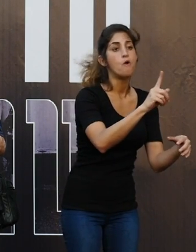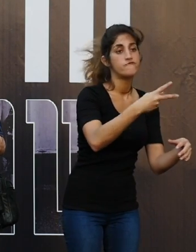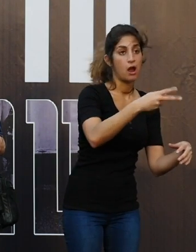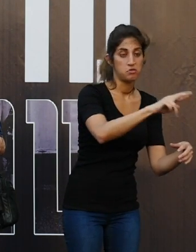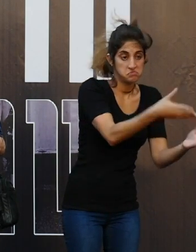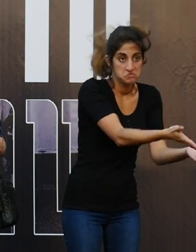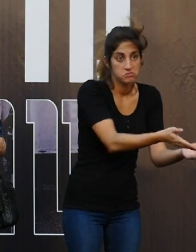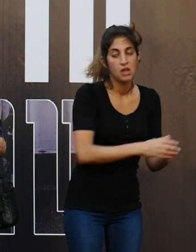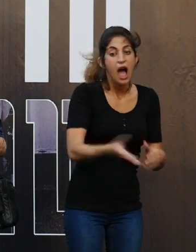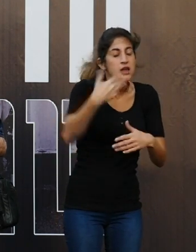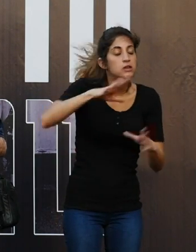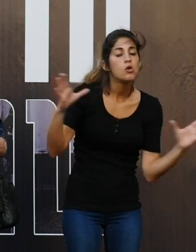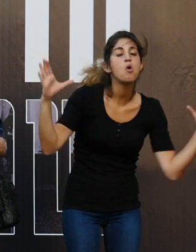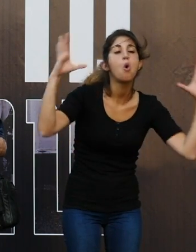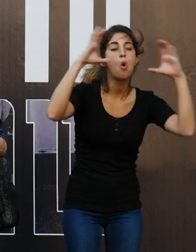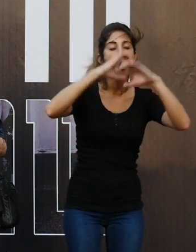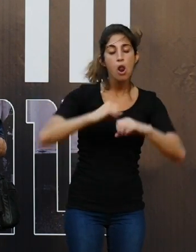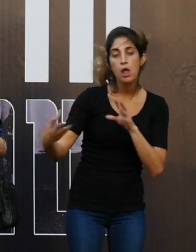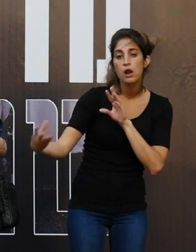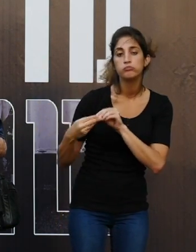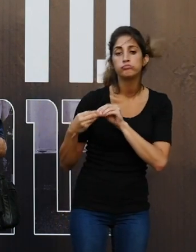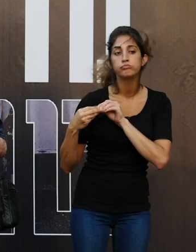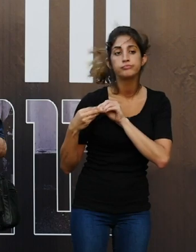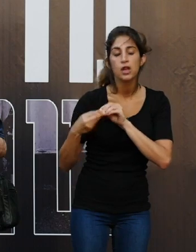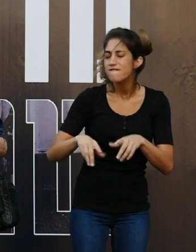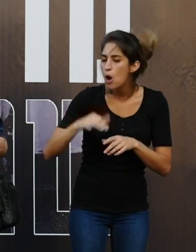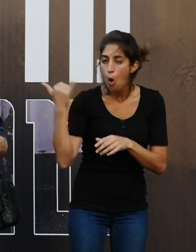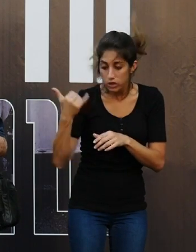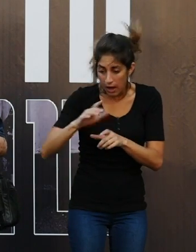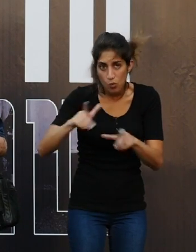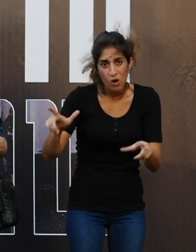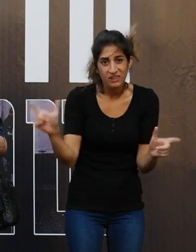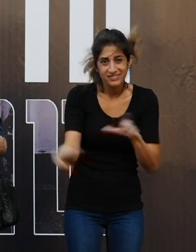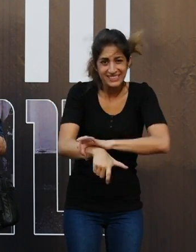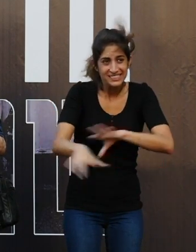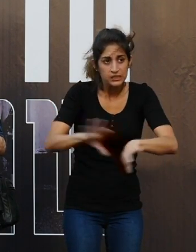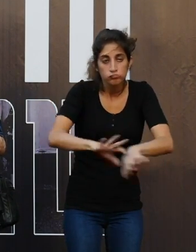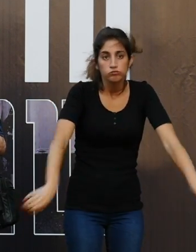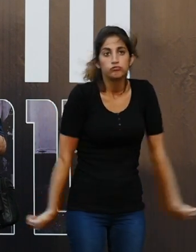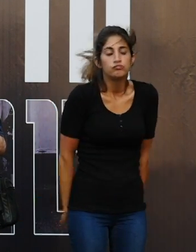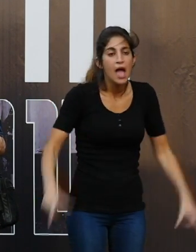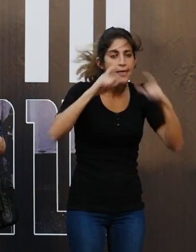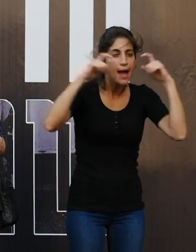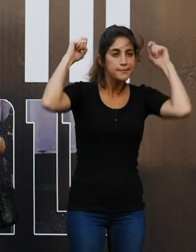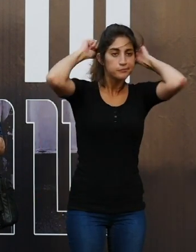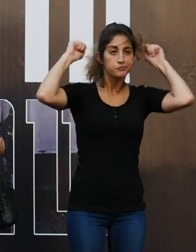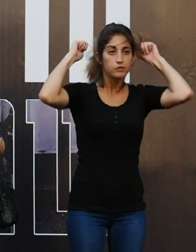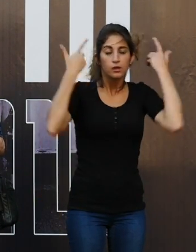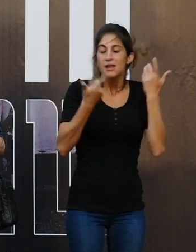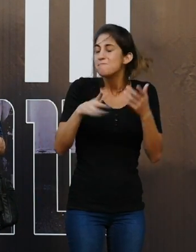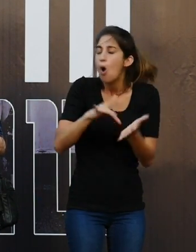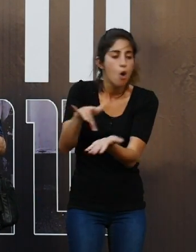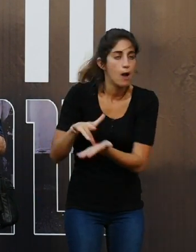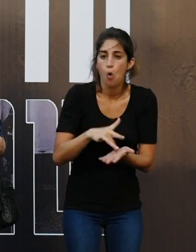הייתי איתו כל הלילה, והוא היה כל הזמן כפות ועזוק, והעיניים שלו מכוסות בכל מקום